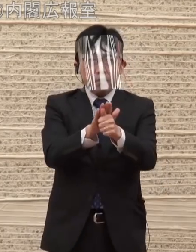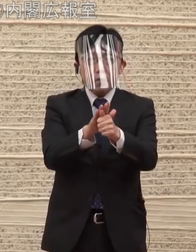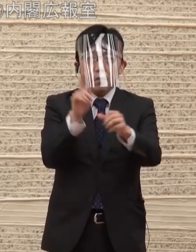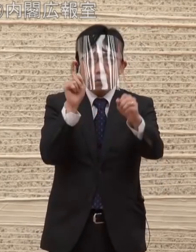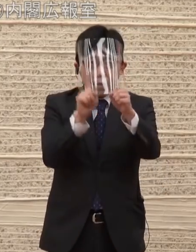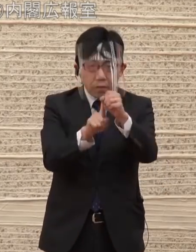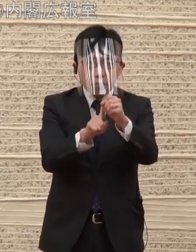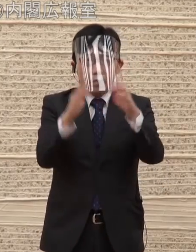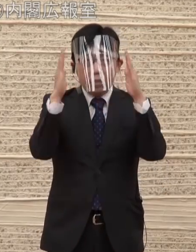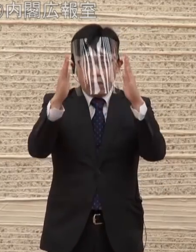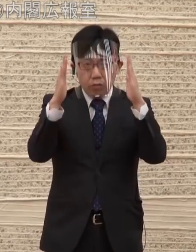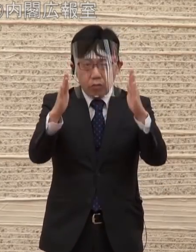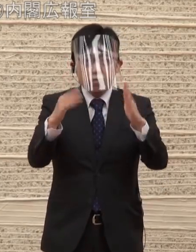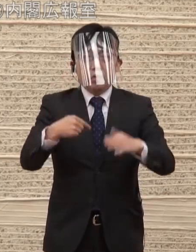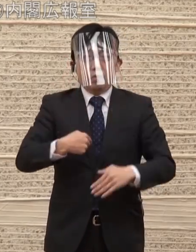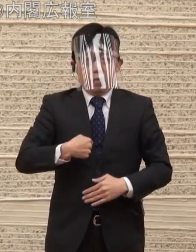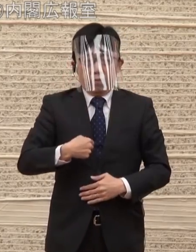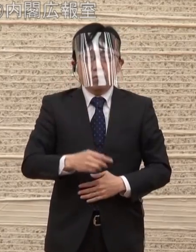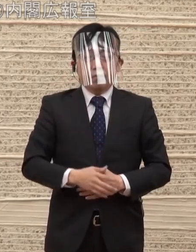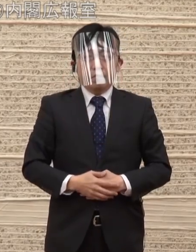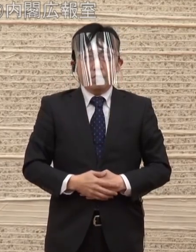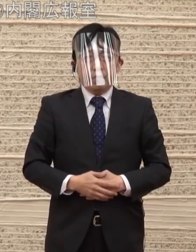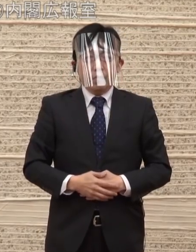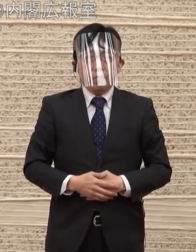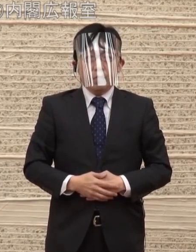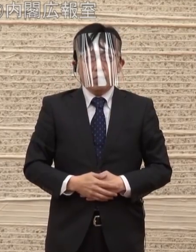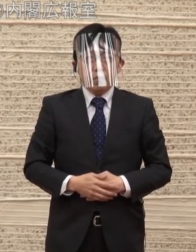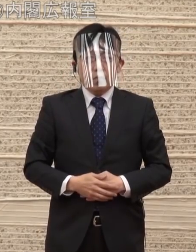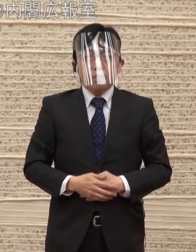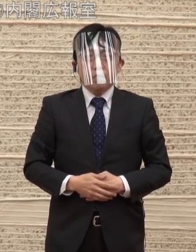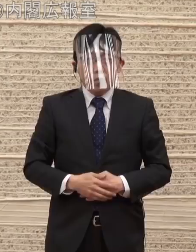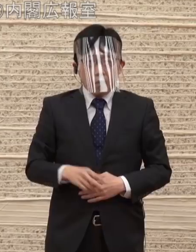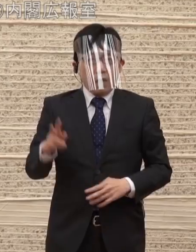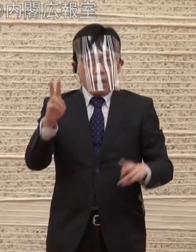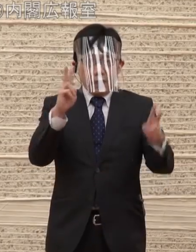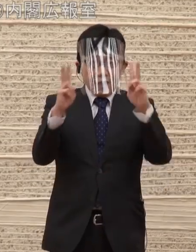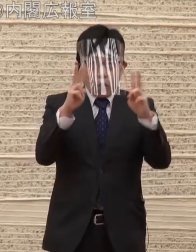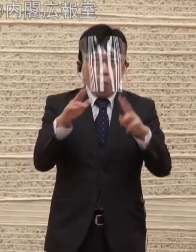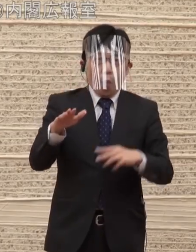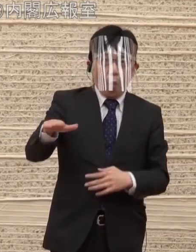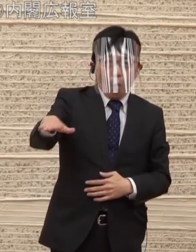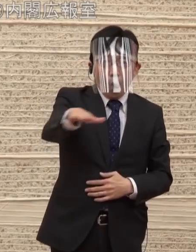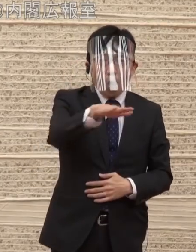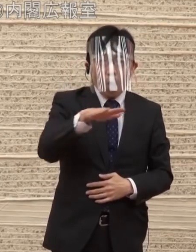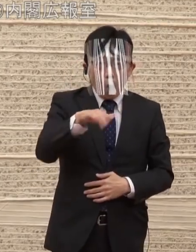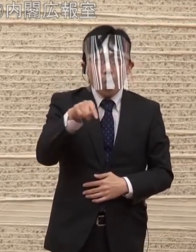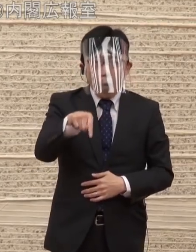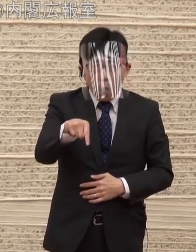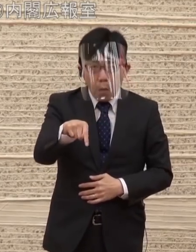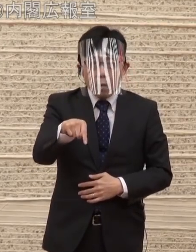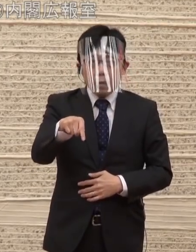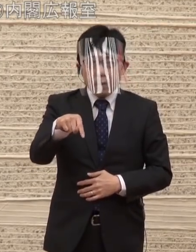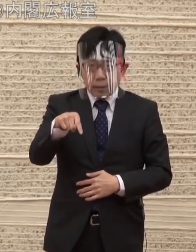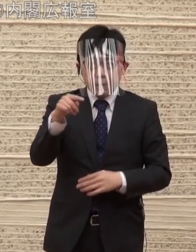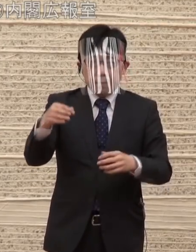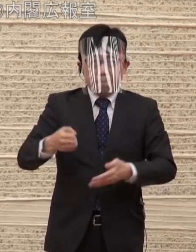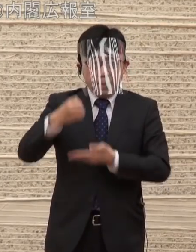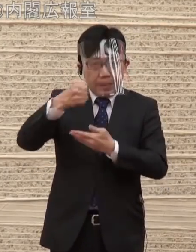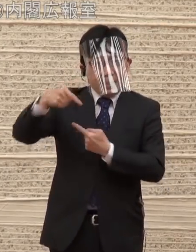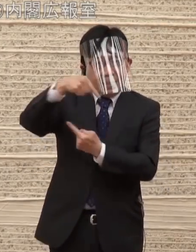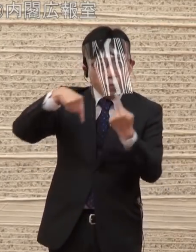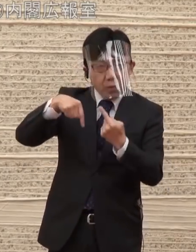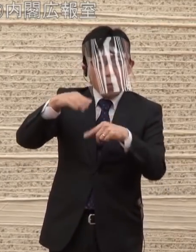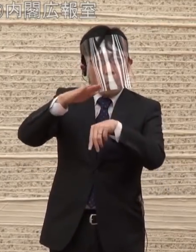全力を尽くしますこうした記事を上の子ちんぐり支援について日本銀行が